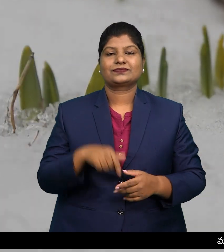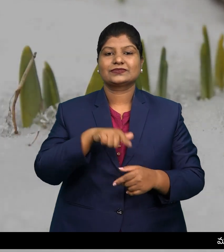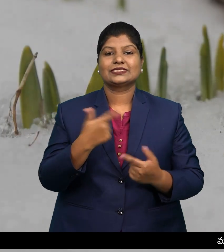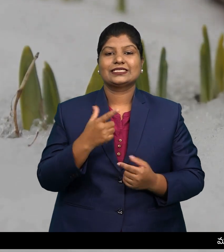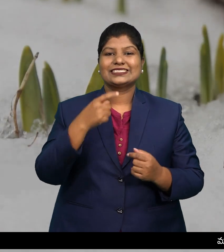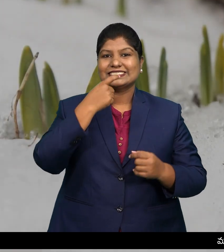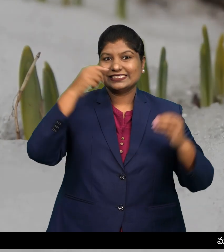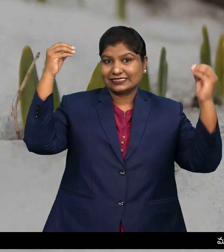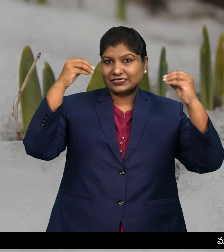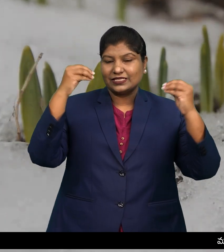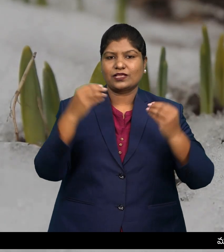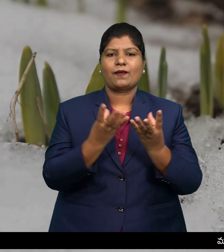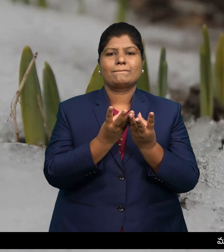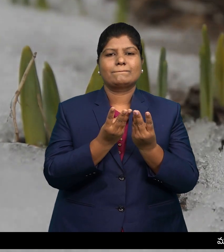మంచు కరుగుతూ